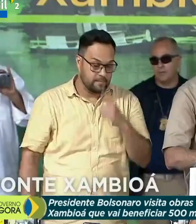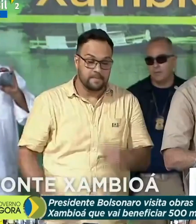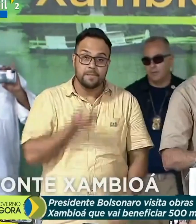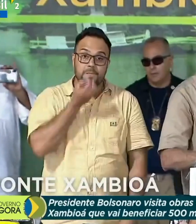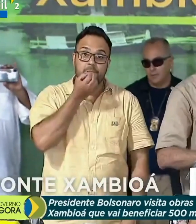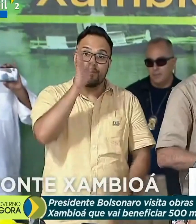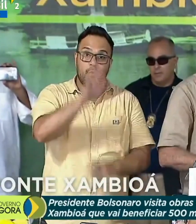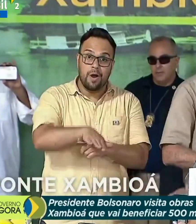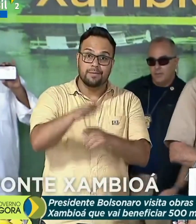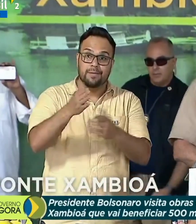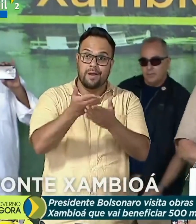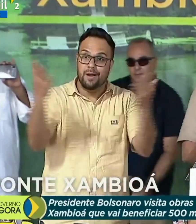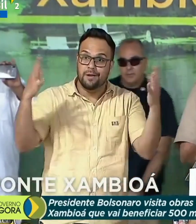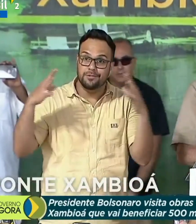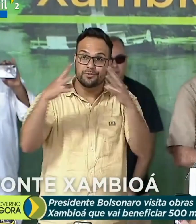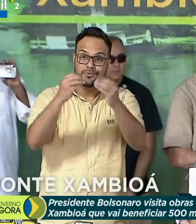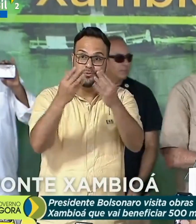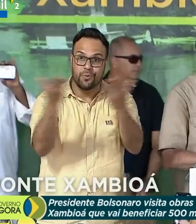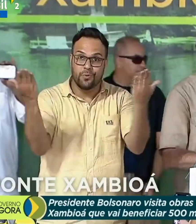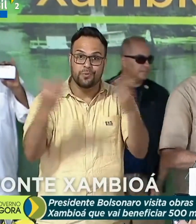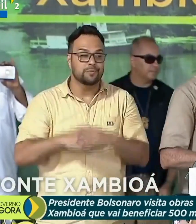Boa tarde a todos.